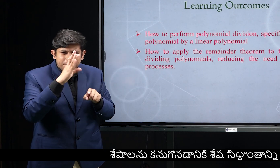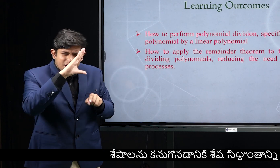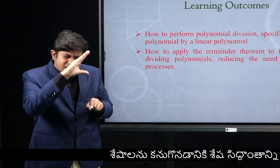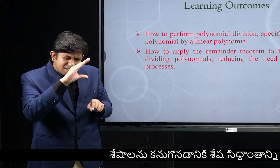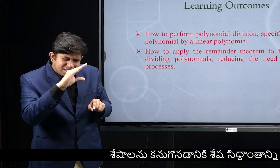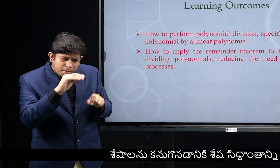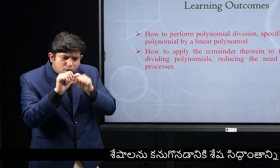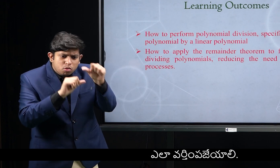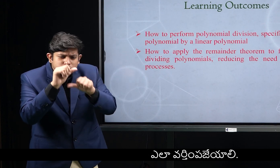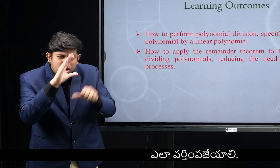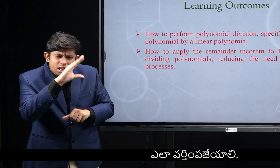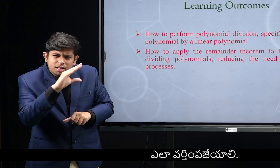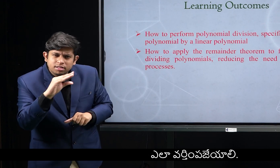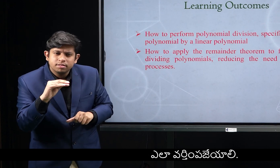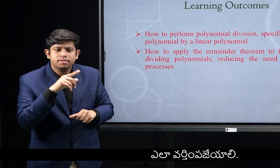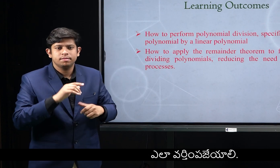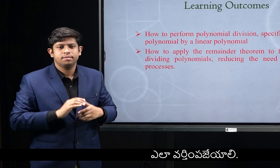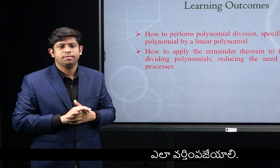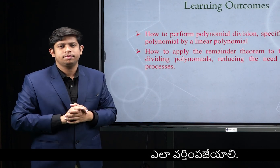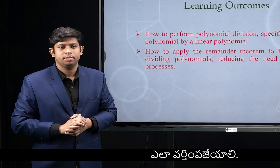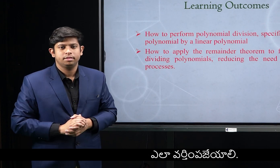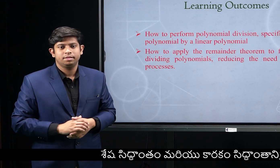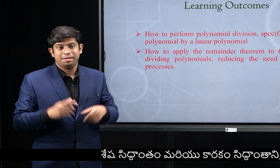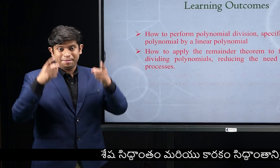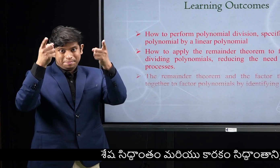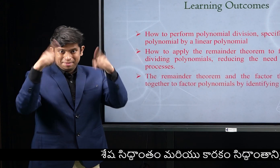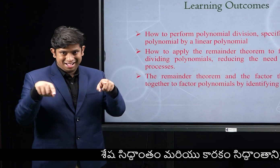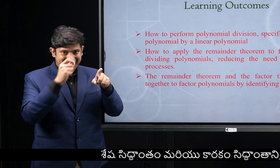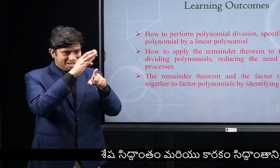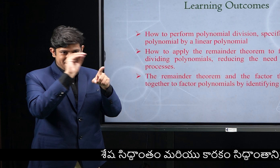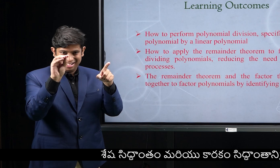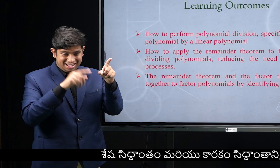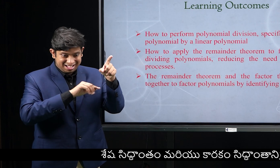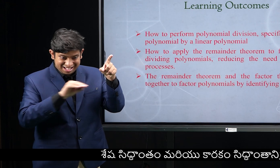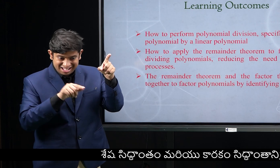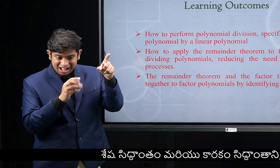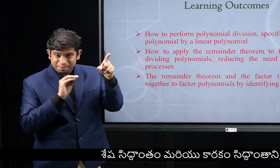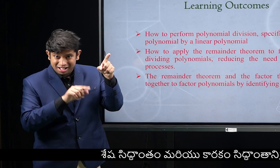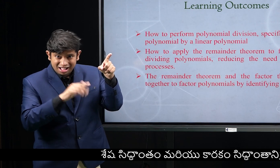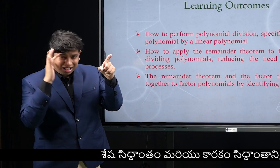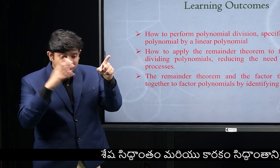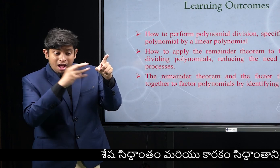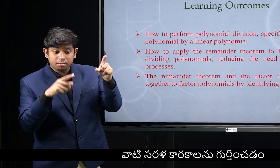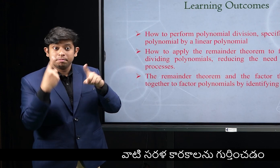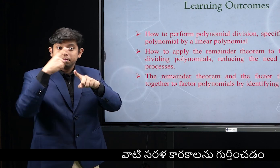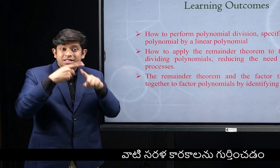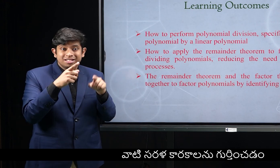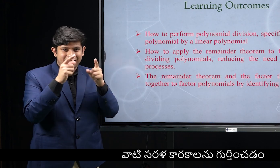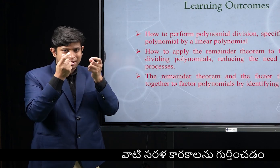కనుక్కోవడానికి సిద్ధాంతాలన్నీ ఎలా వర్తింపజేయాలి. సిద్ధాంతం మరియు కారకం సిద్ధాంతాన్ని వాటి సరళ